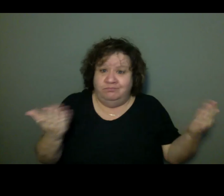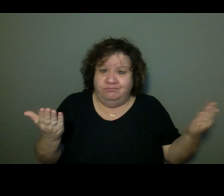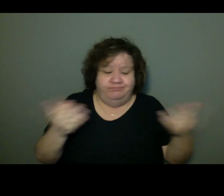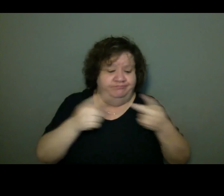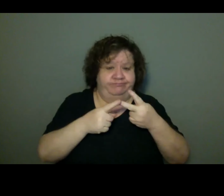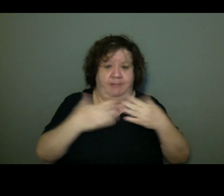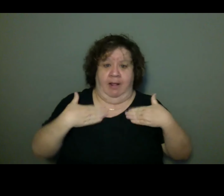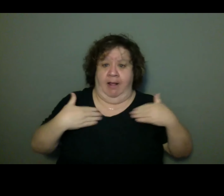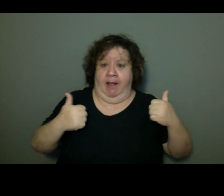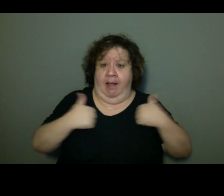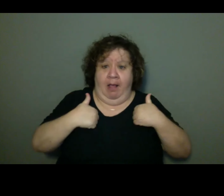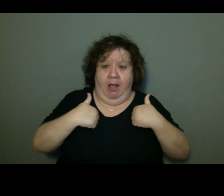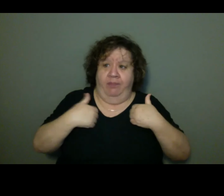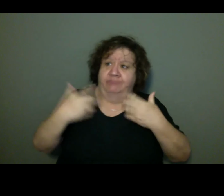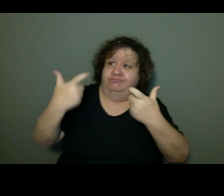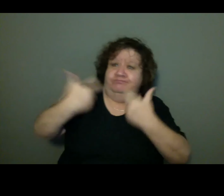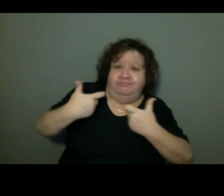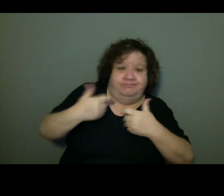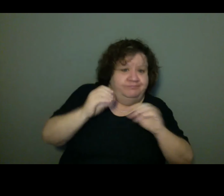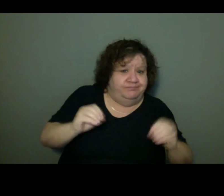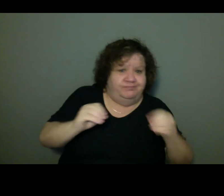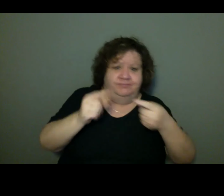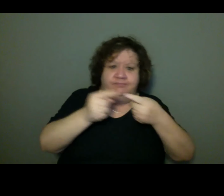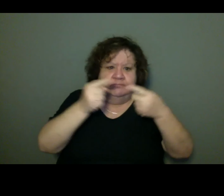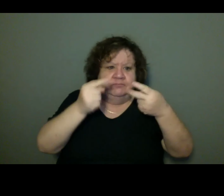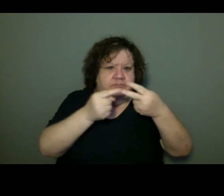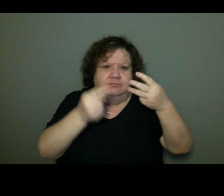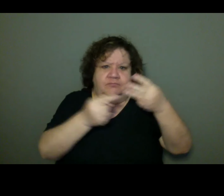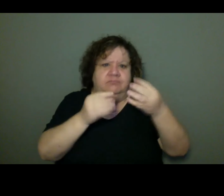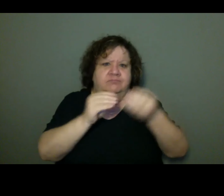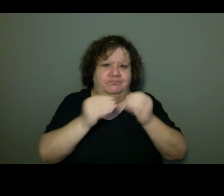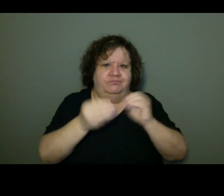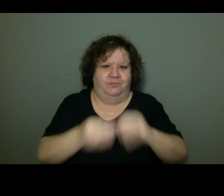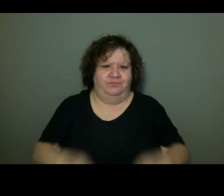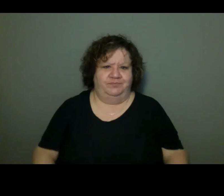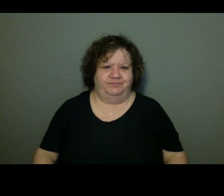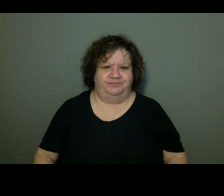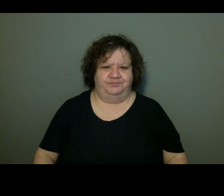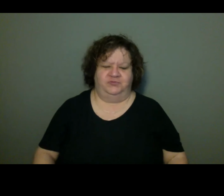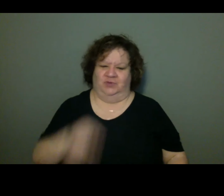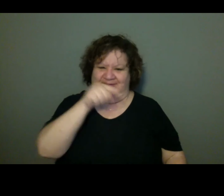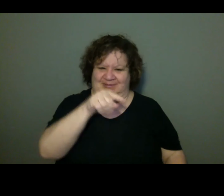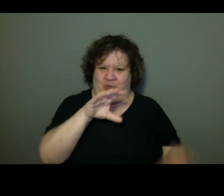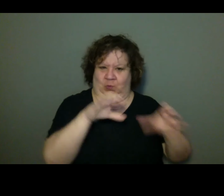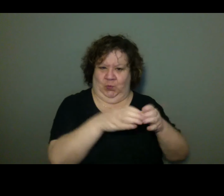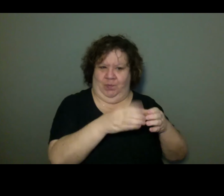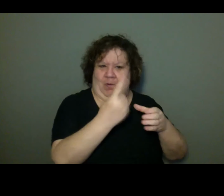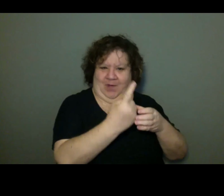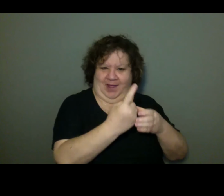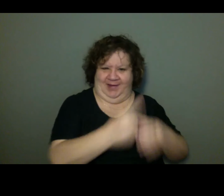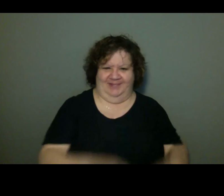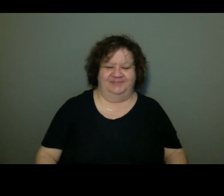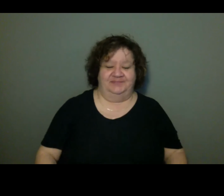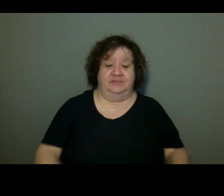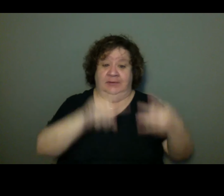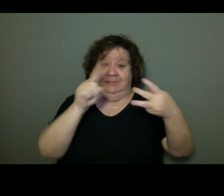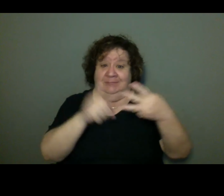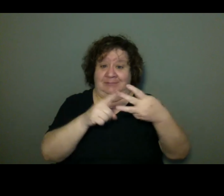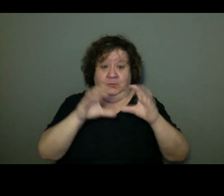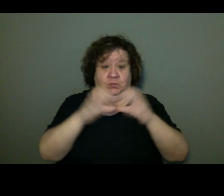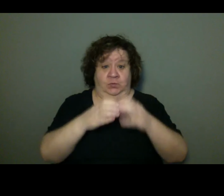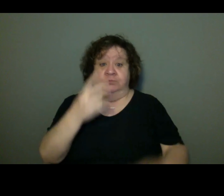educación, etc. Por lo tanto, estas son las conclusiones del primer grupo de trabajo. El segundo grupo de trabajo se centró